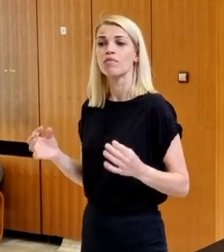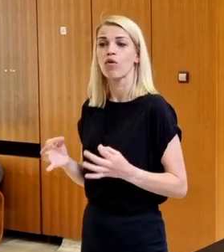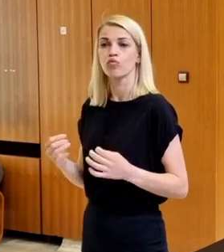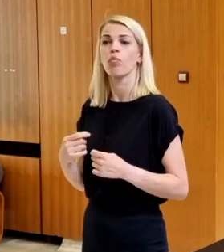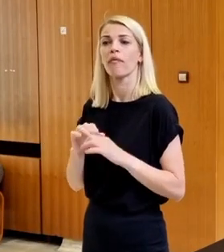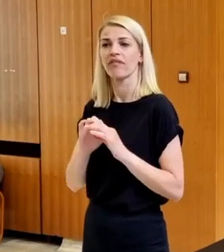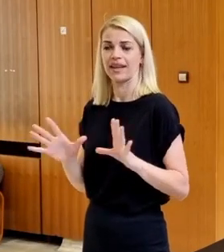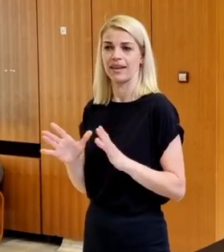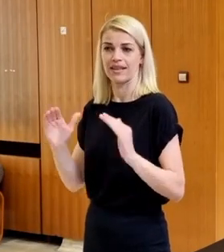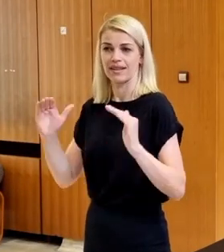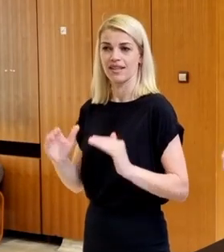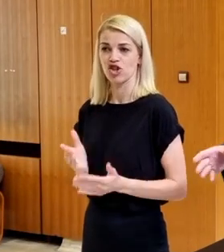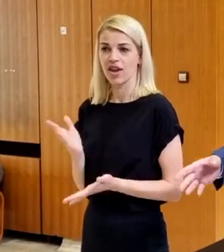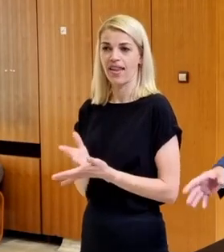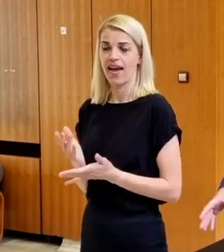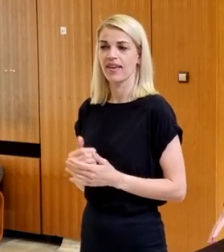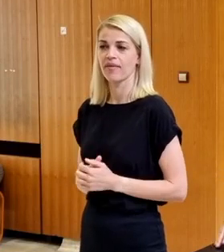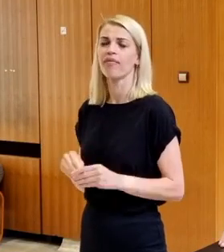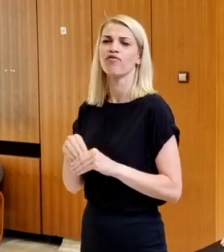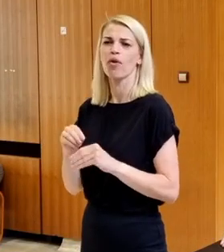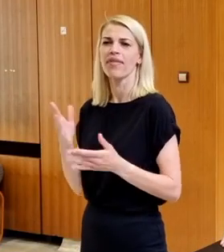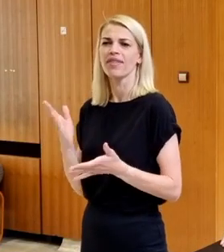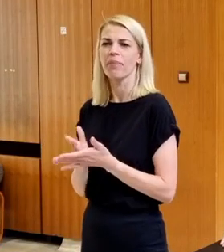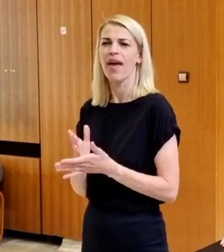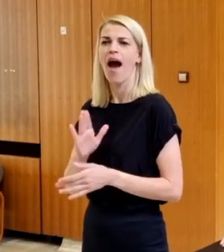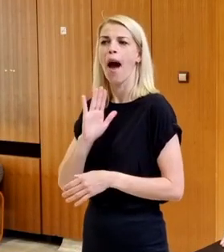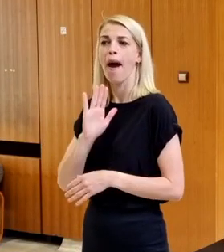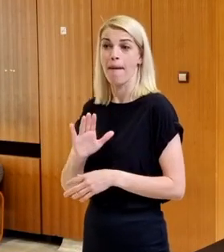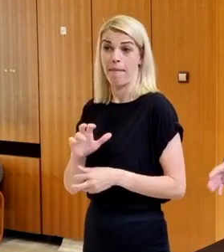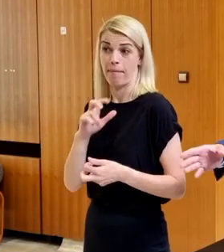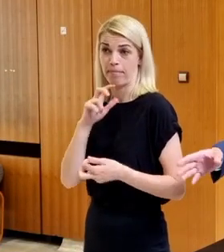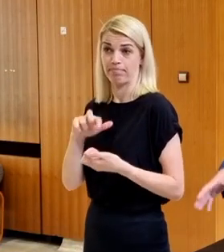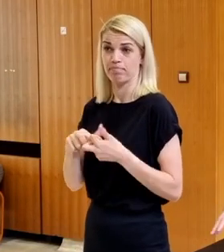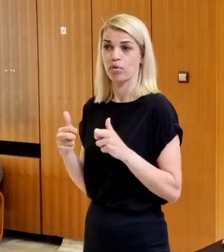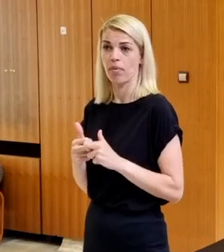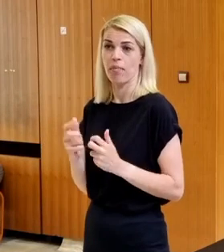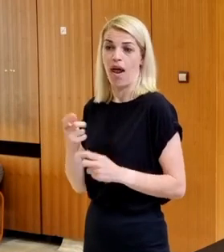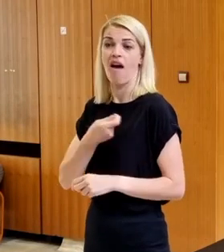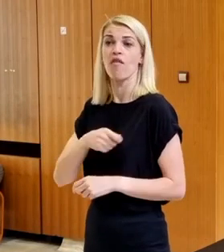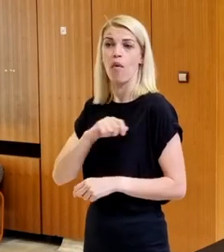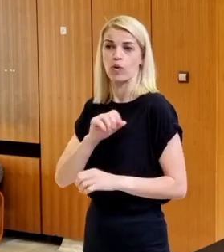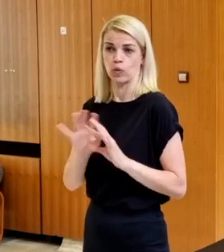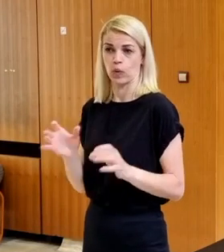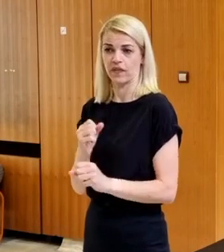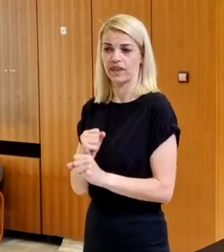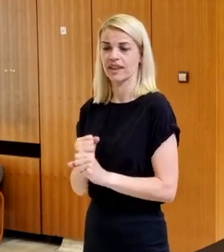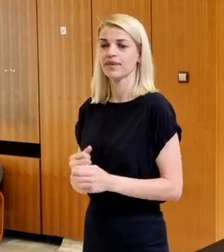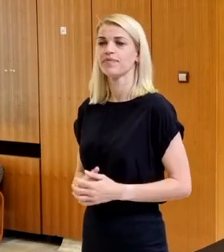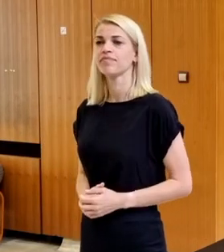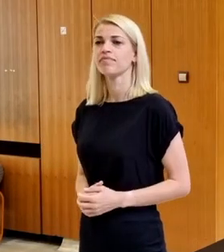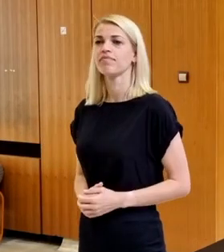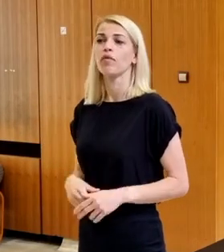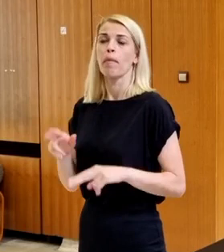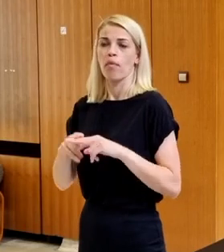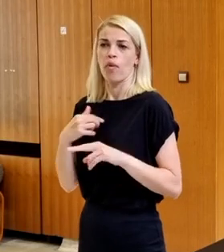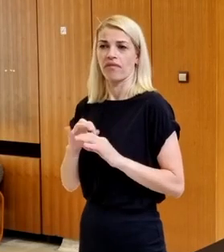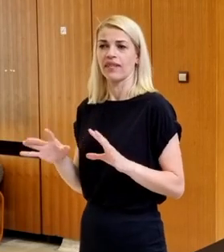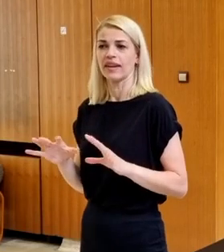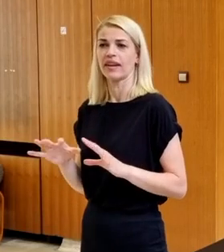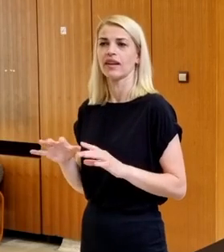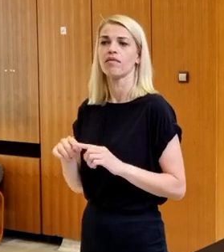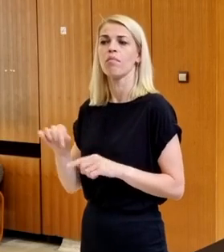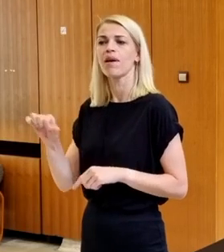dane. Také teda tá DPH-čka naozaj má byť problém, keď hovoríme, v Poľsku to tak spravili, tak môžeme znižiť spotrebné dane